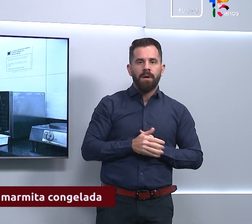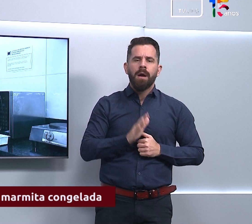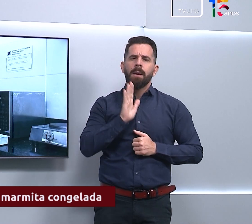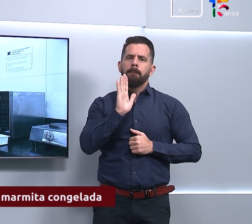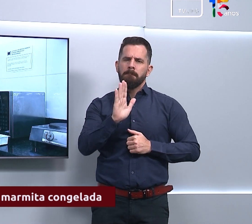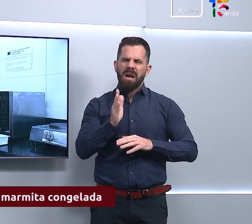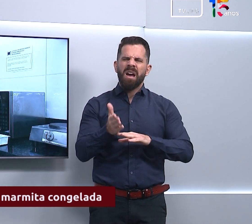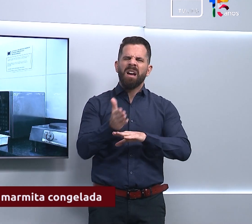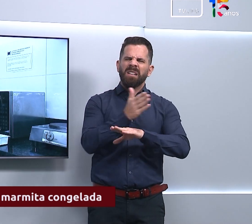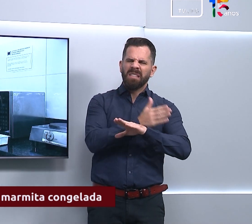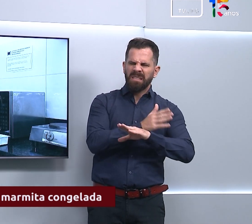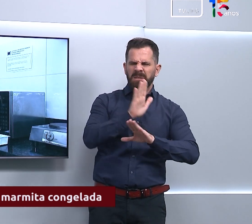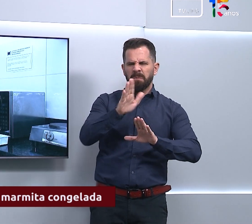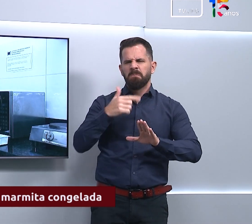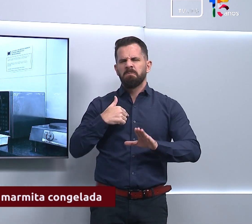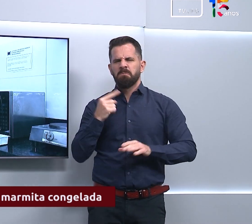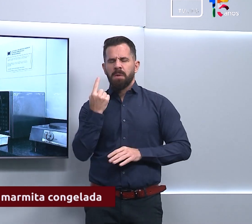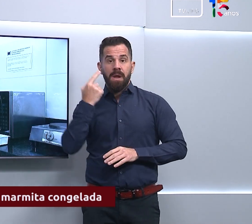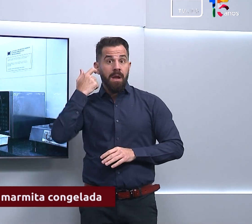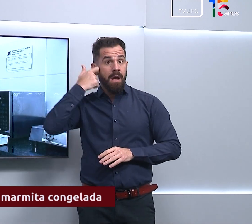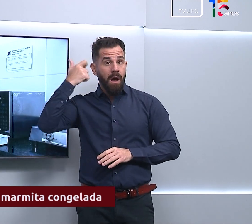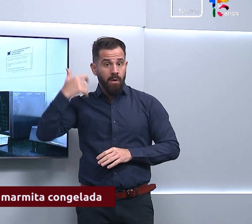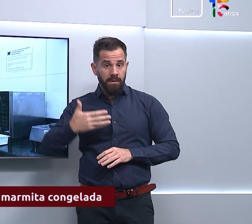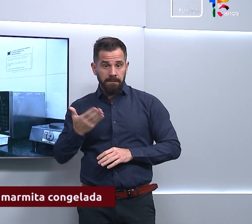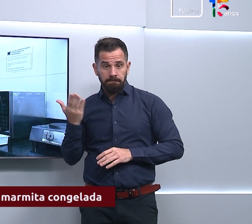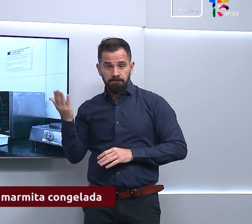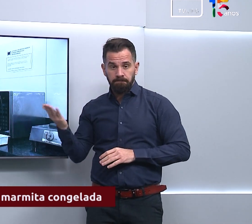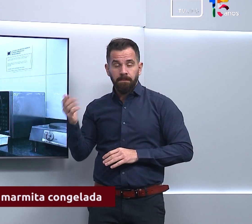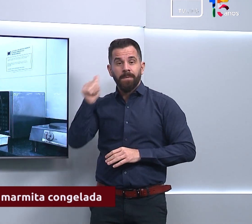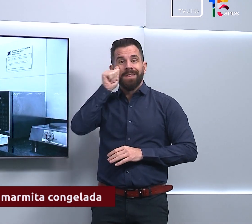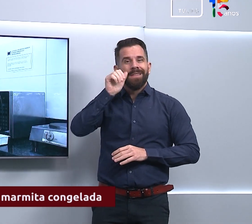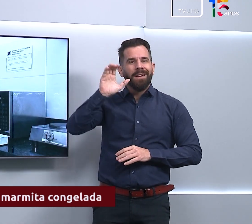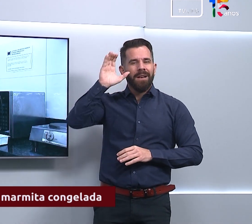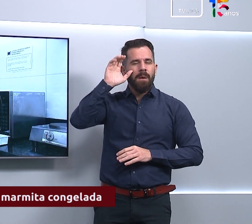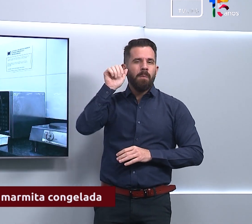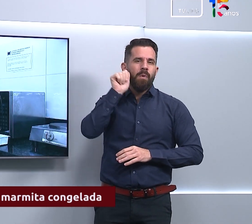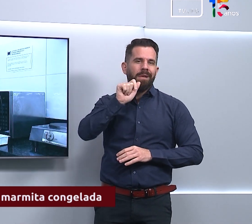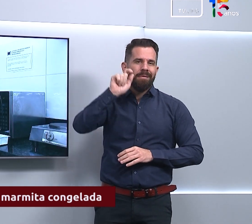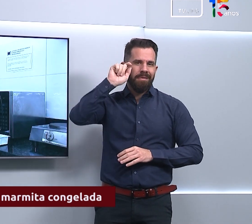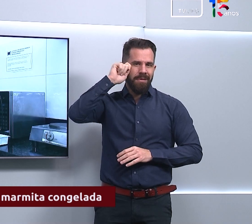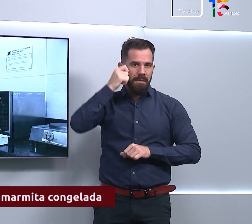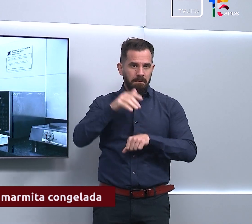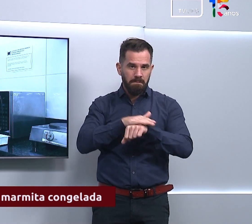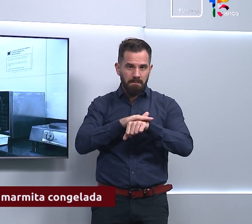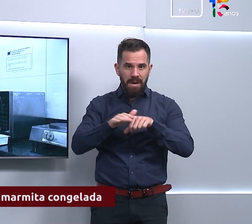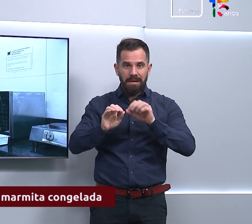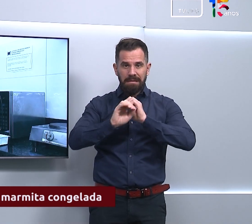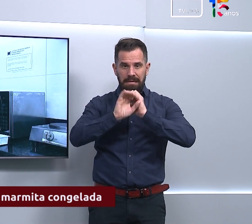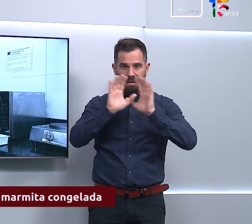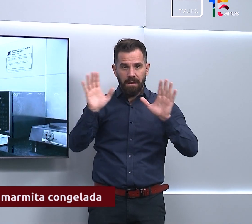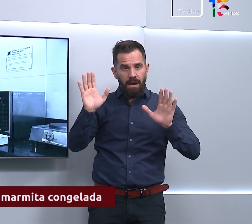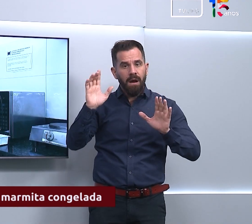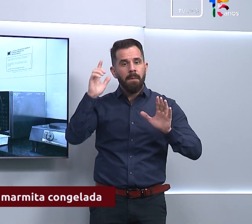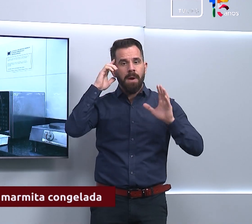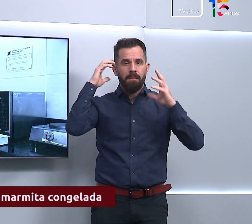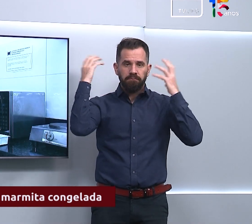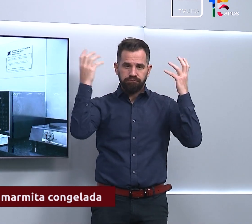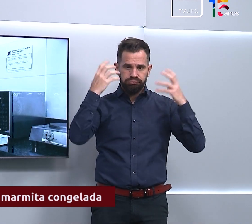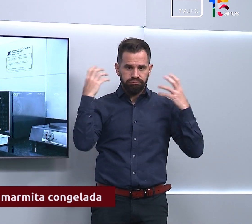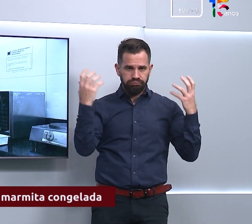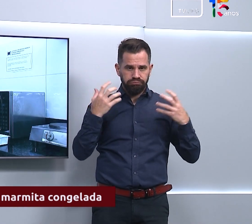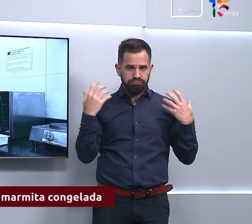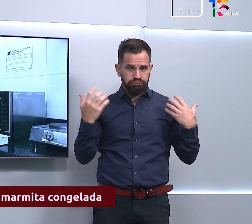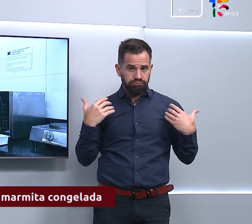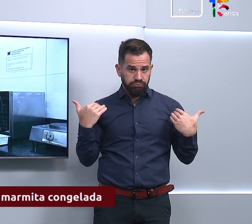dicas aqui, eu vou fazer a minha autodescrição. Eu sou a Ana Clelma, uma mulher negra de pele clara, tenho cabelos pretos, cacheados,